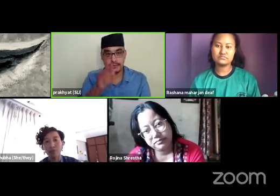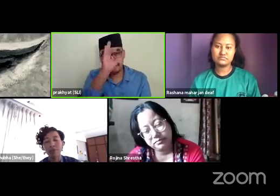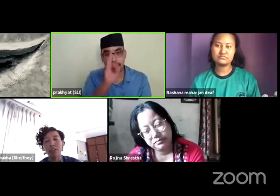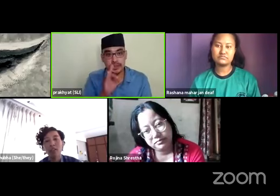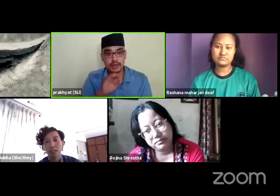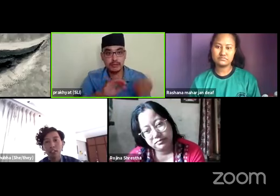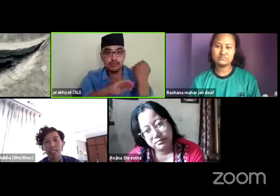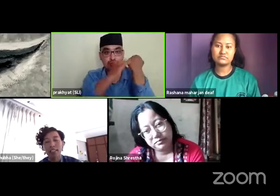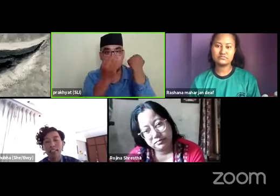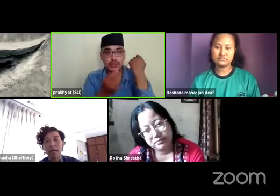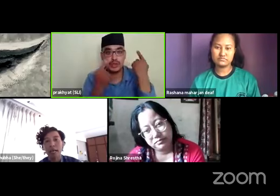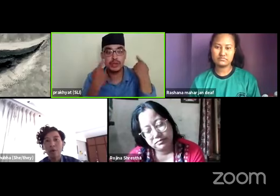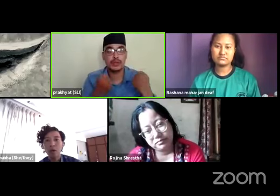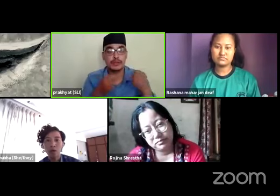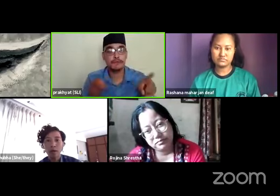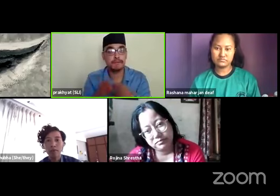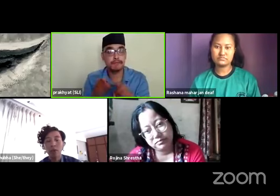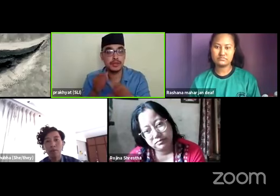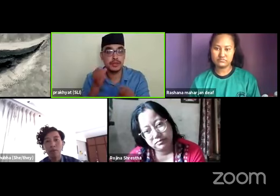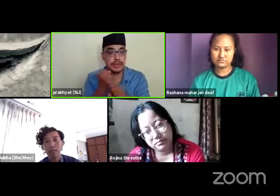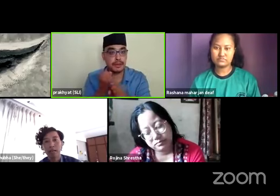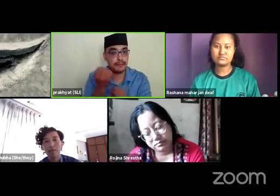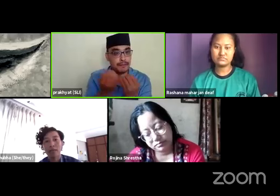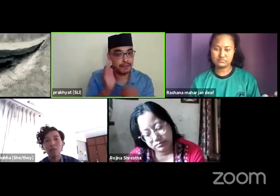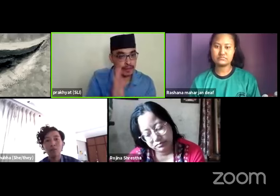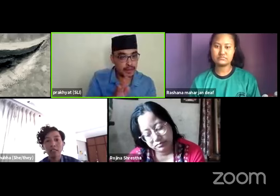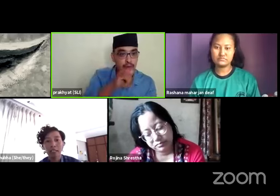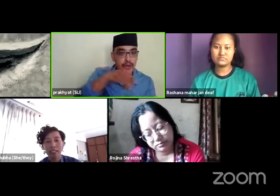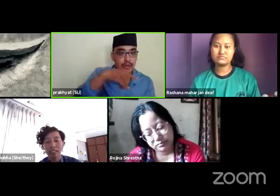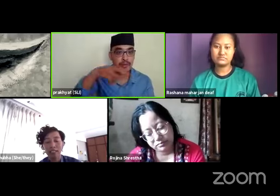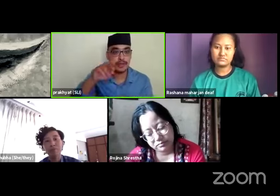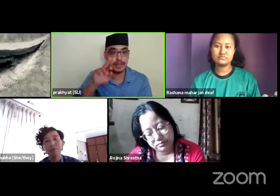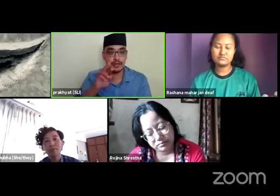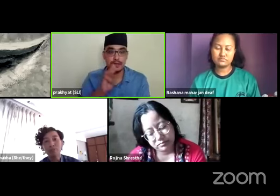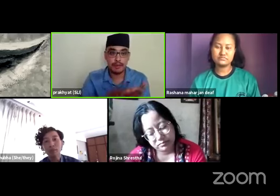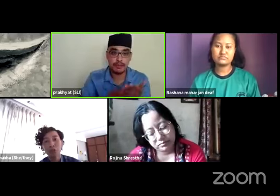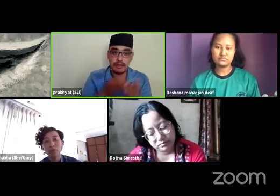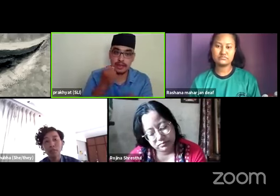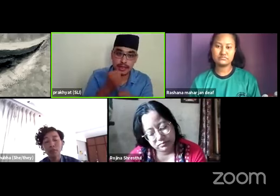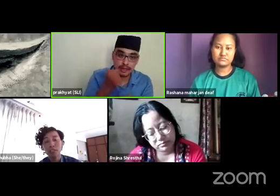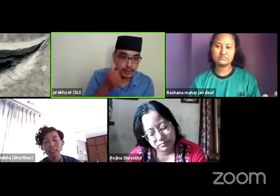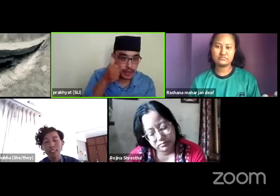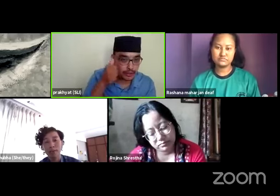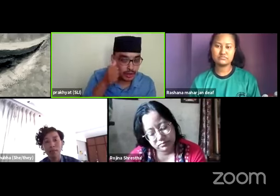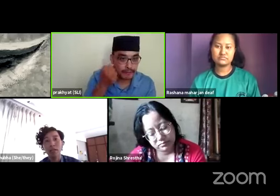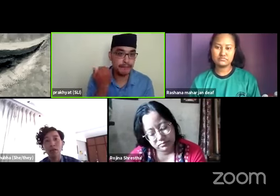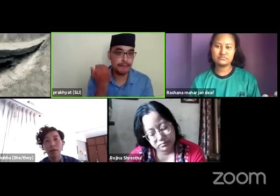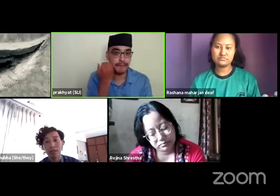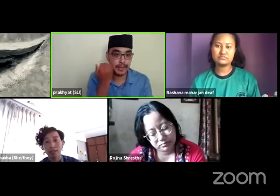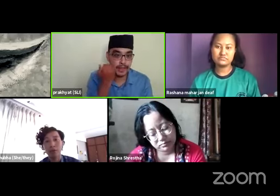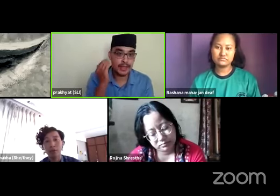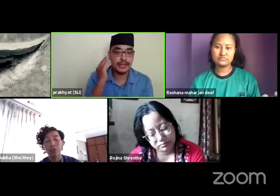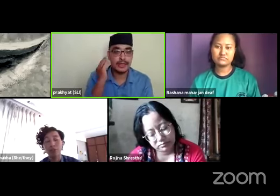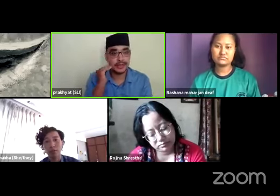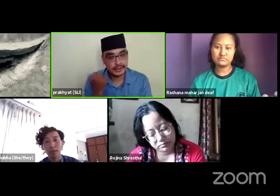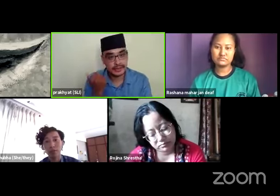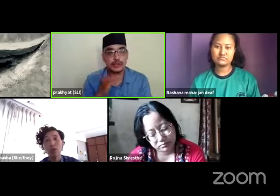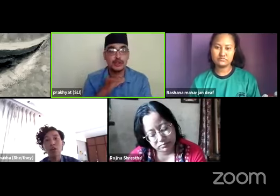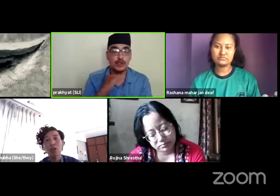गर्छ. रचनाले चाहिँ आफ्नो अनुभव वाइपियरभित्र आफ्नो काम गर्दाखेरि युवा युवती त्यसमाथि पनि अपाङ्गता